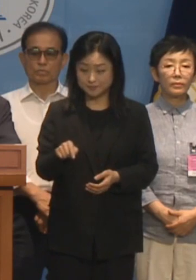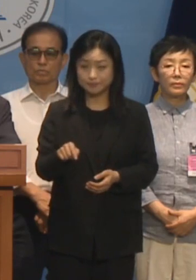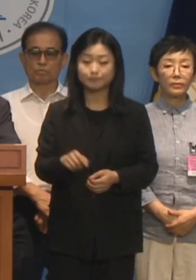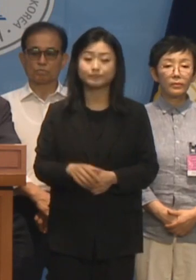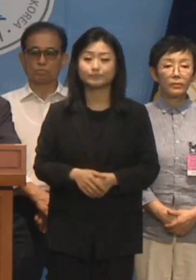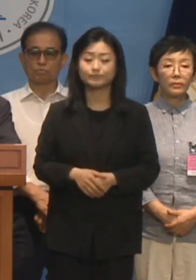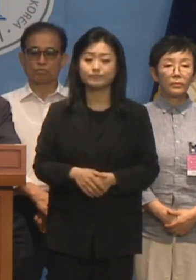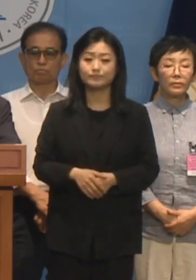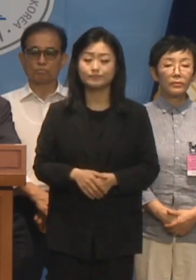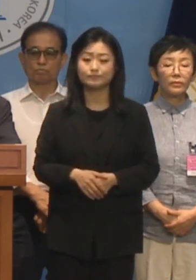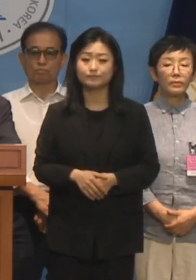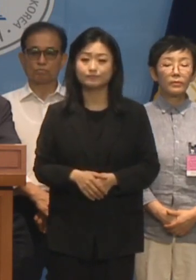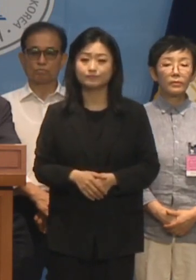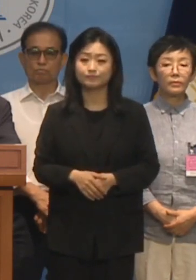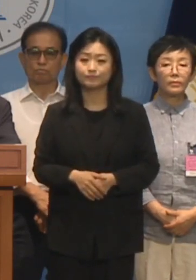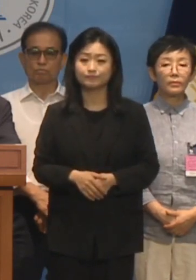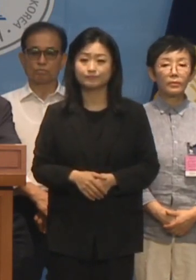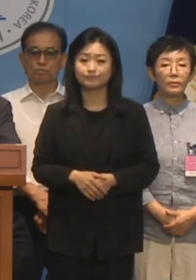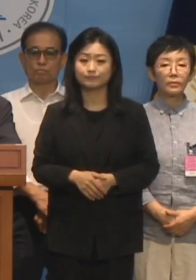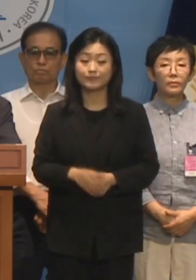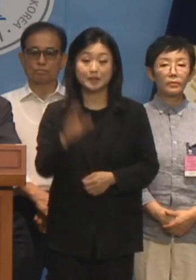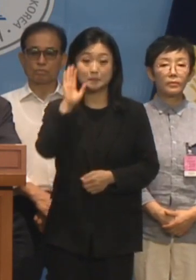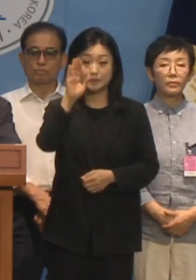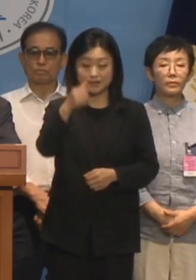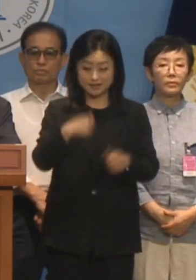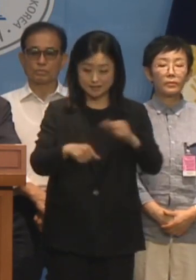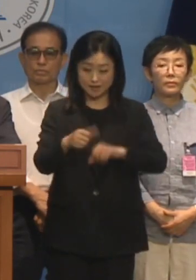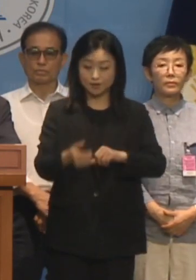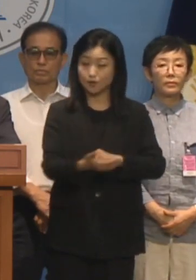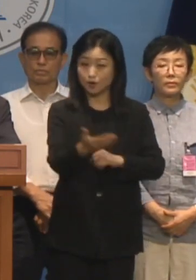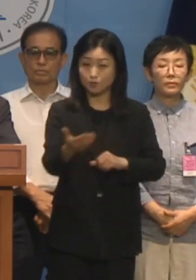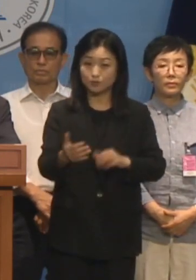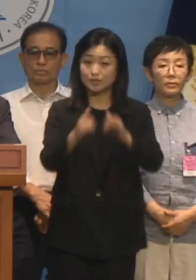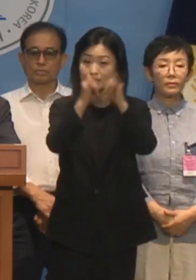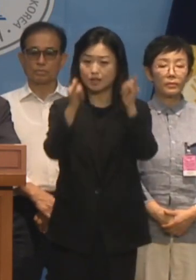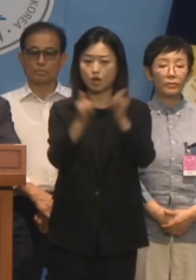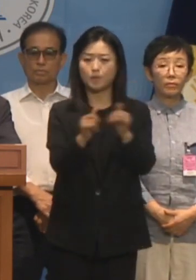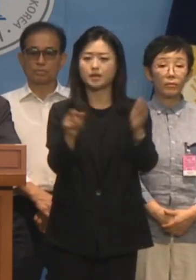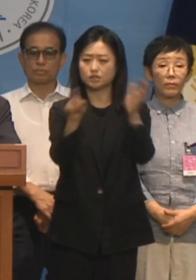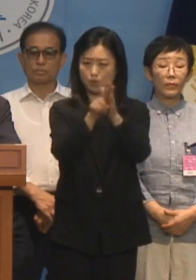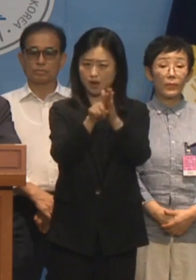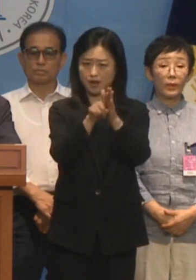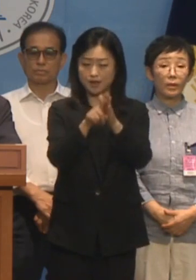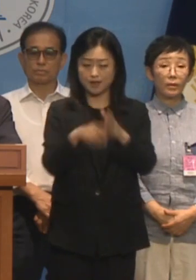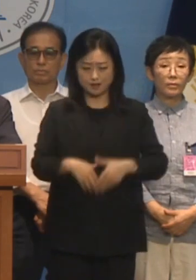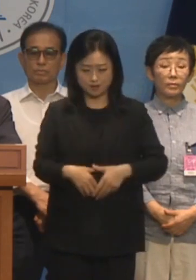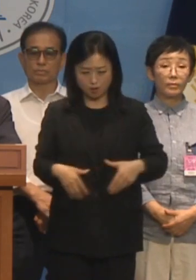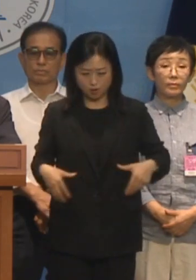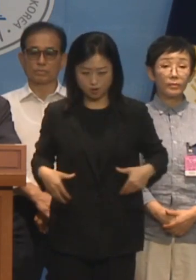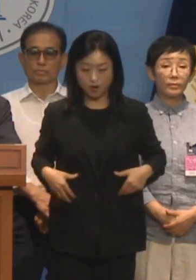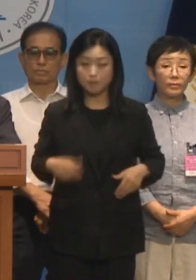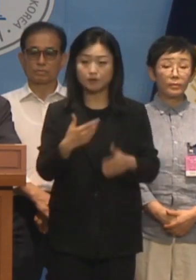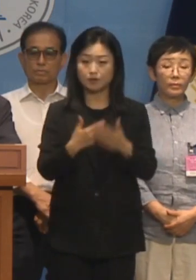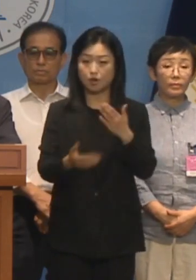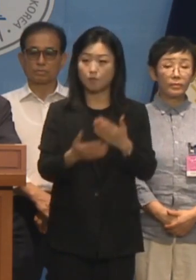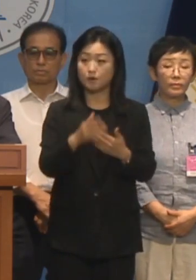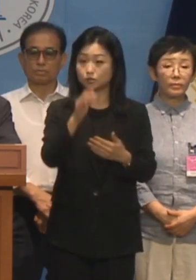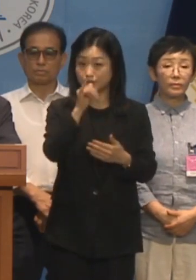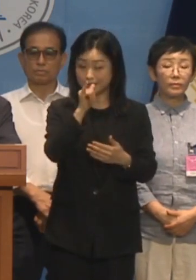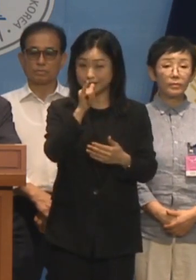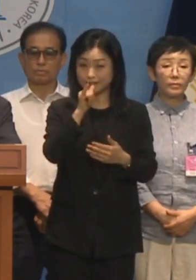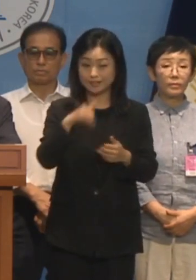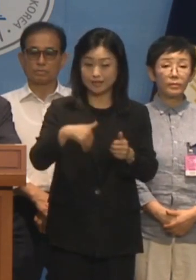이것은 해결되기 어렵습니다. 미래 세대가 사회적 신뢰와 너그러움을 체감할 수 있는